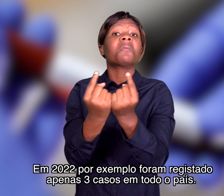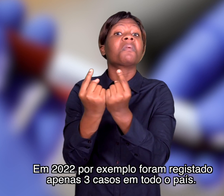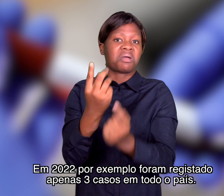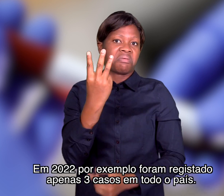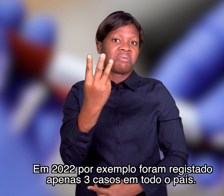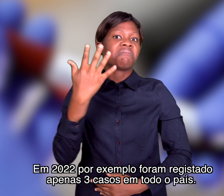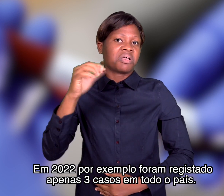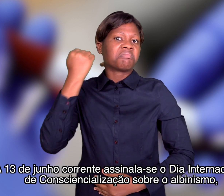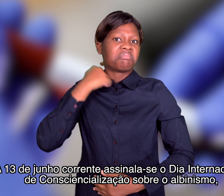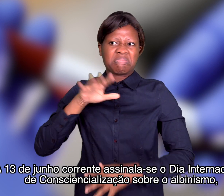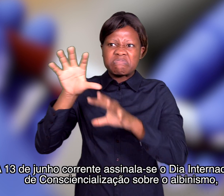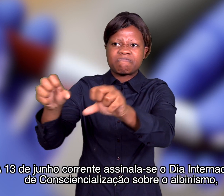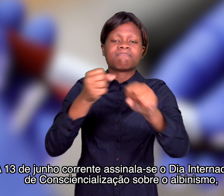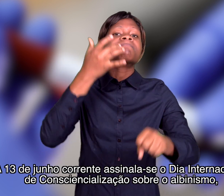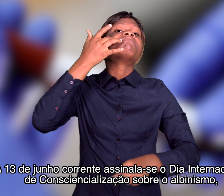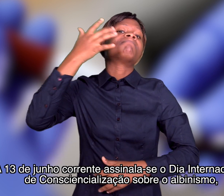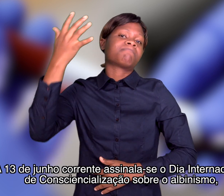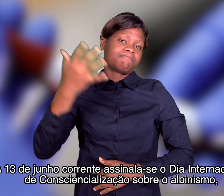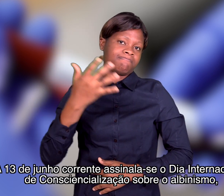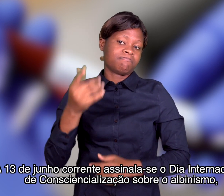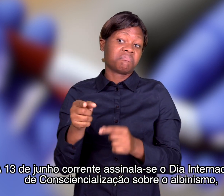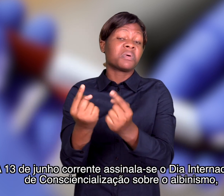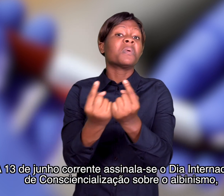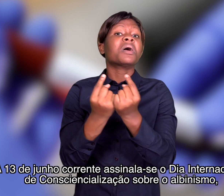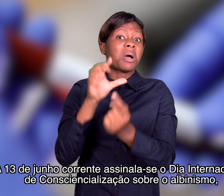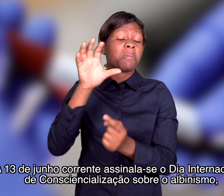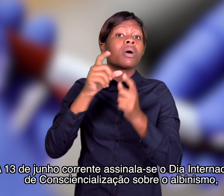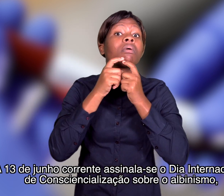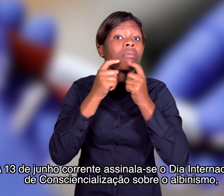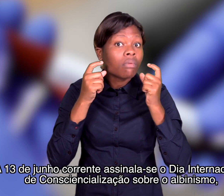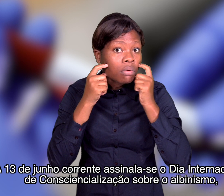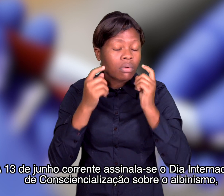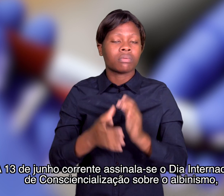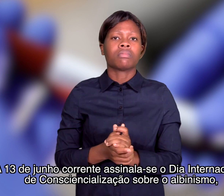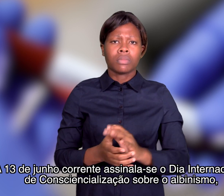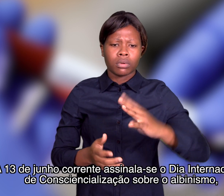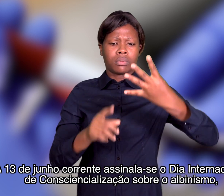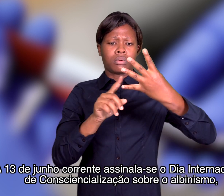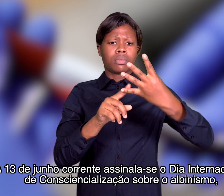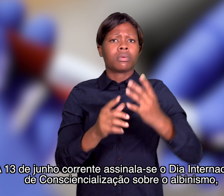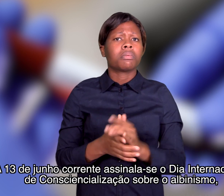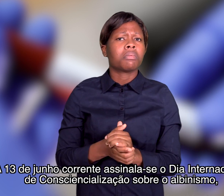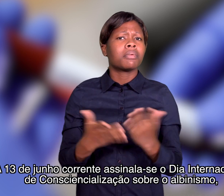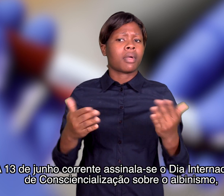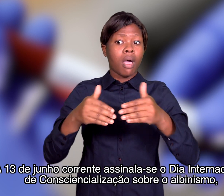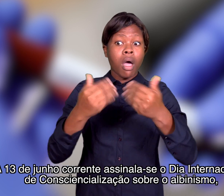em todo o país. A 13 de junho ocorrente, assinala-se o Dia Internacional de Consciencialização sobre o